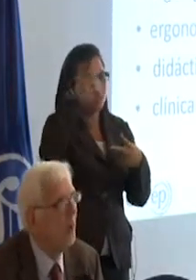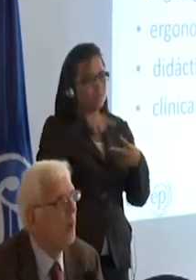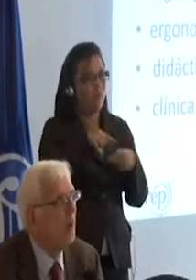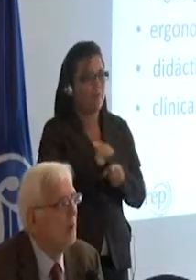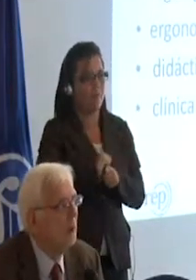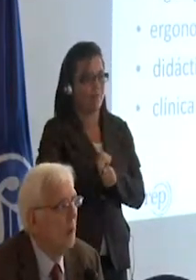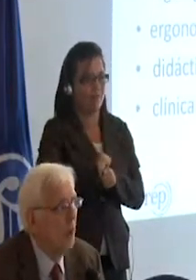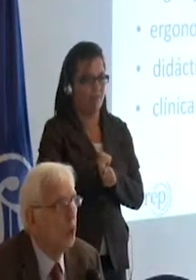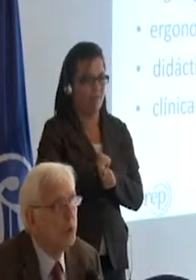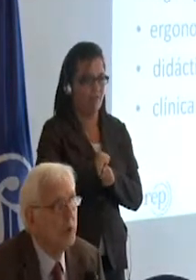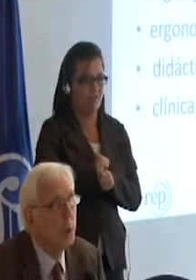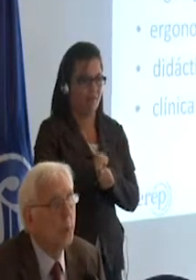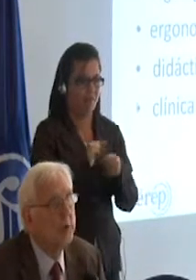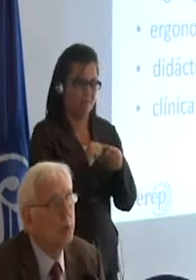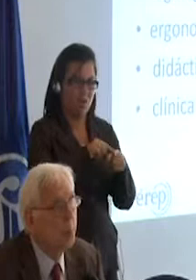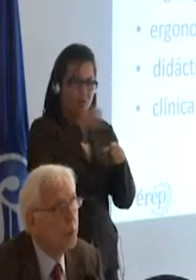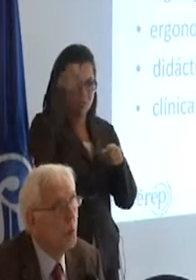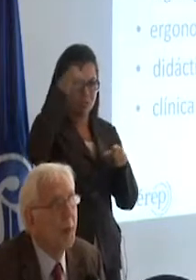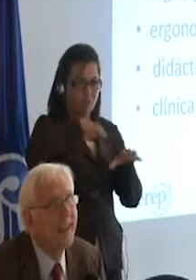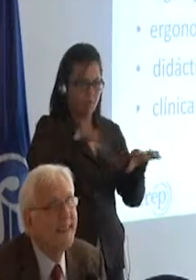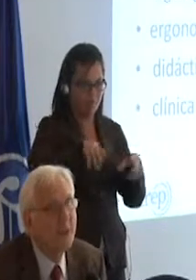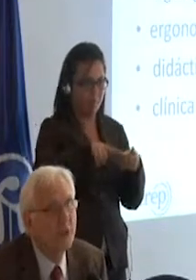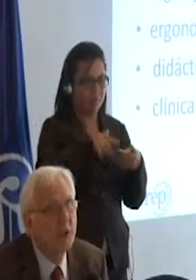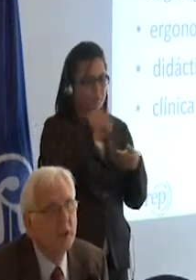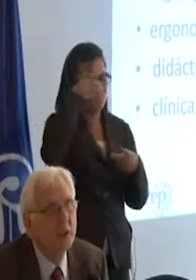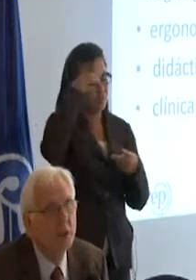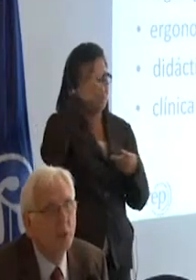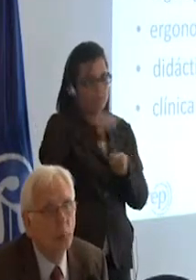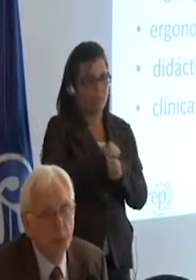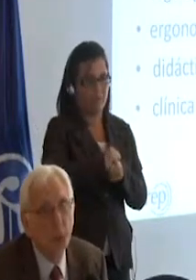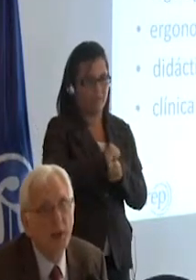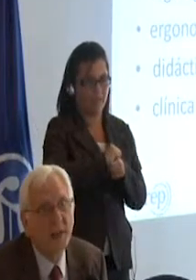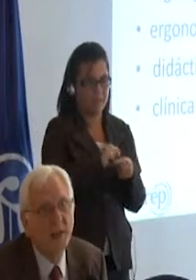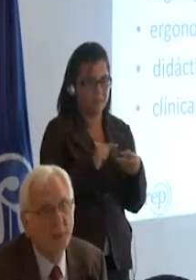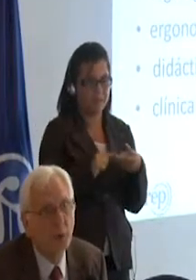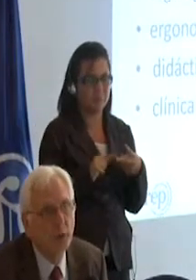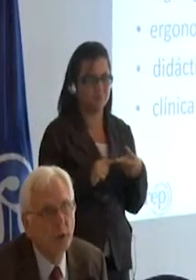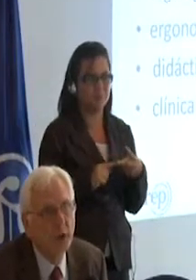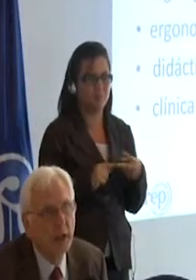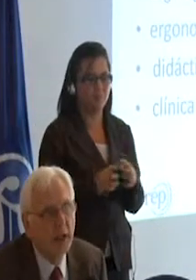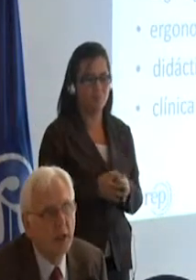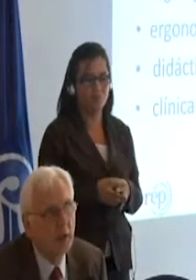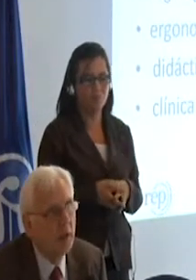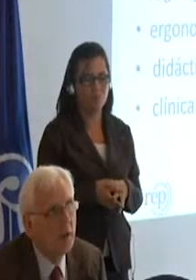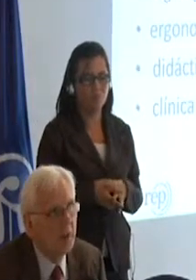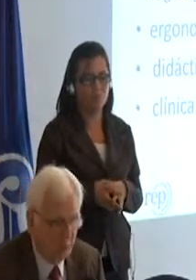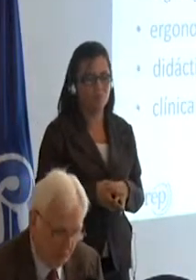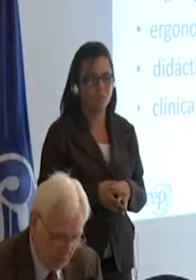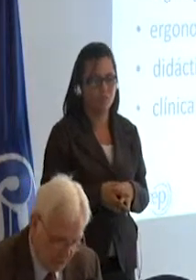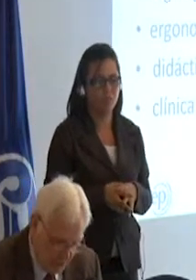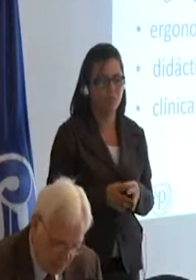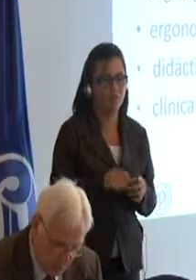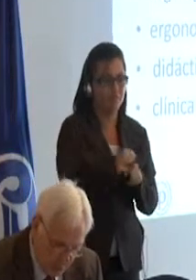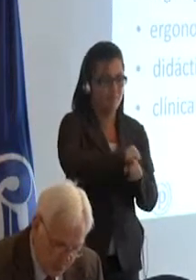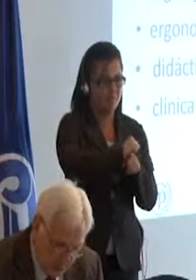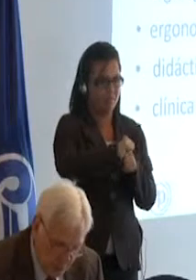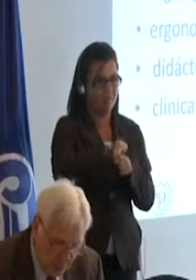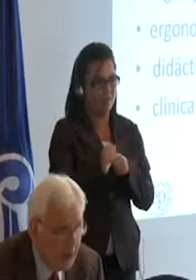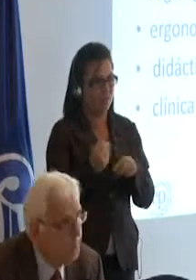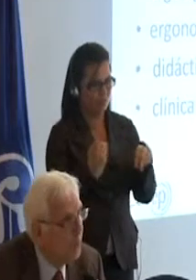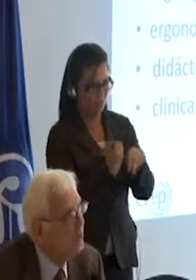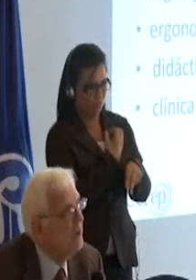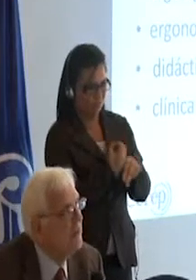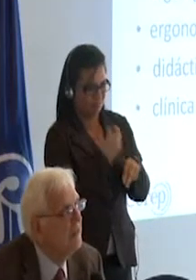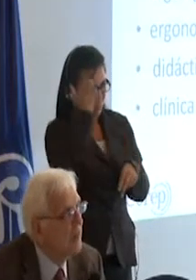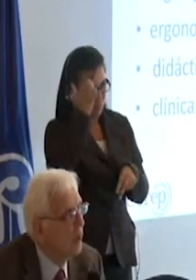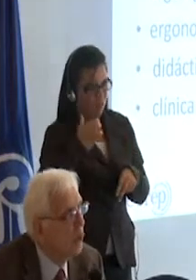práctica. El concepto de práctica, es decir, de la práctica docente, profesional,